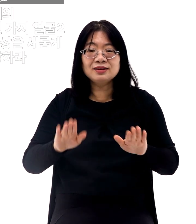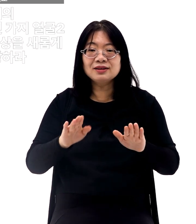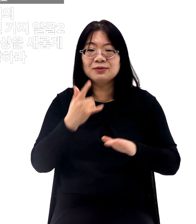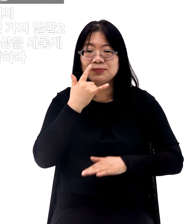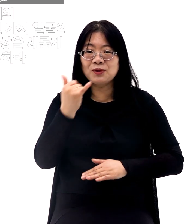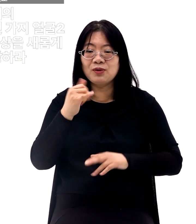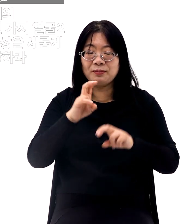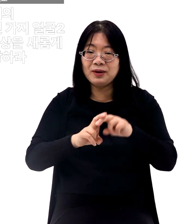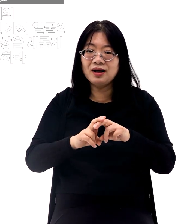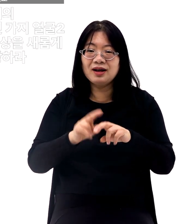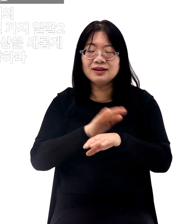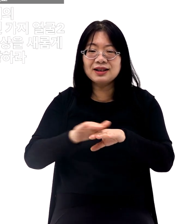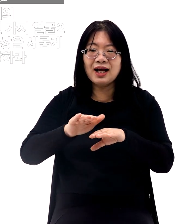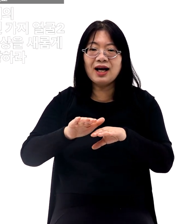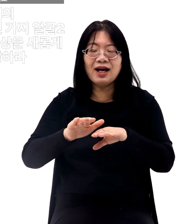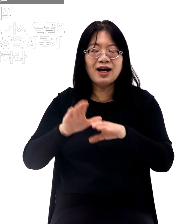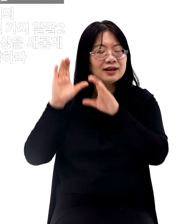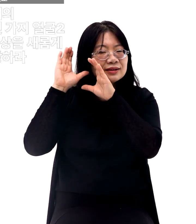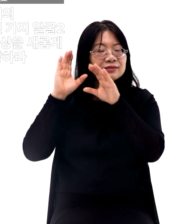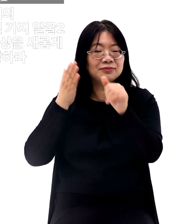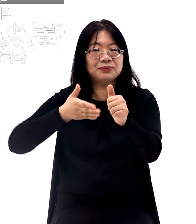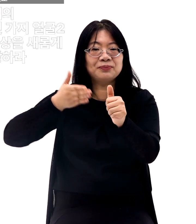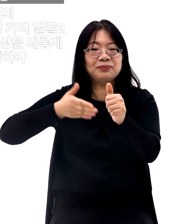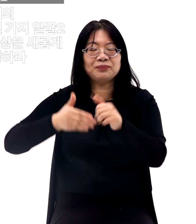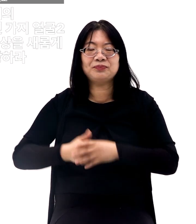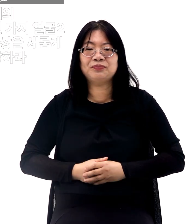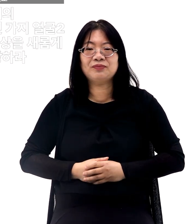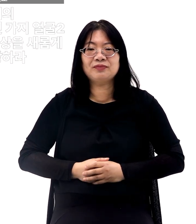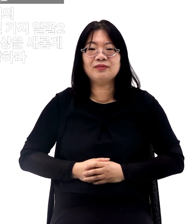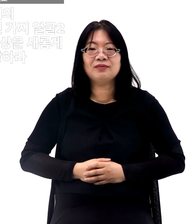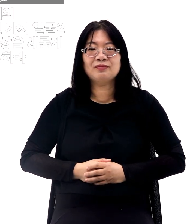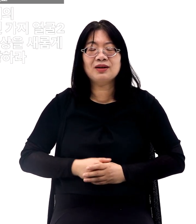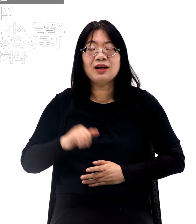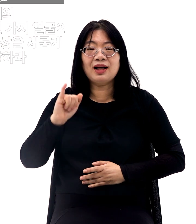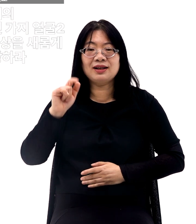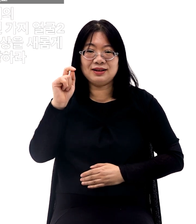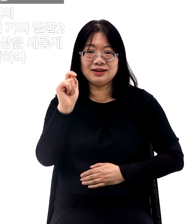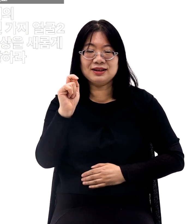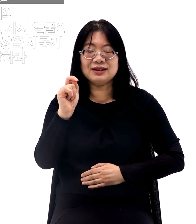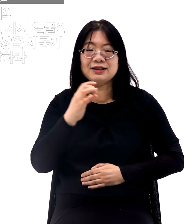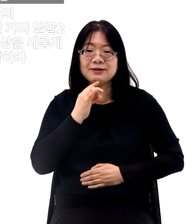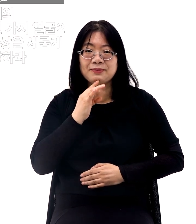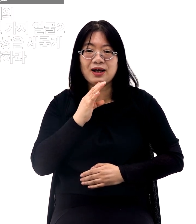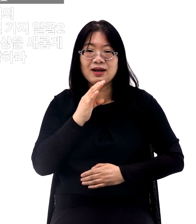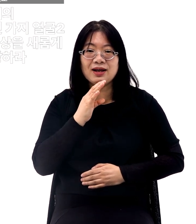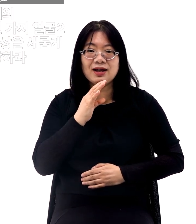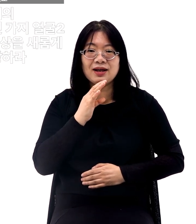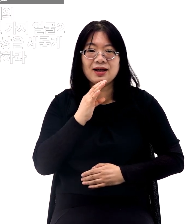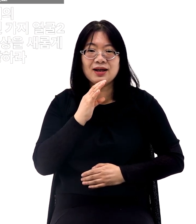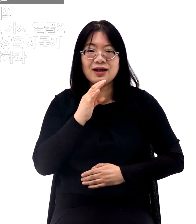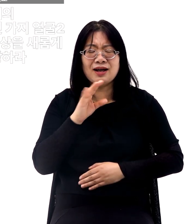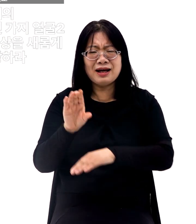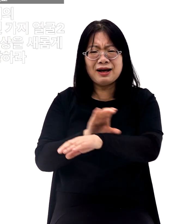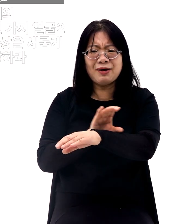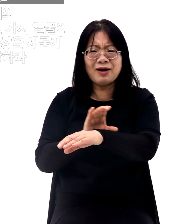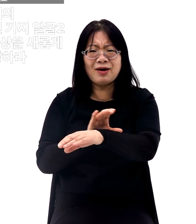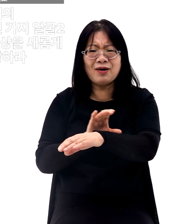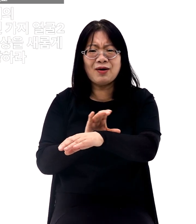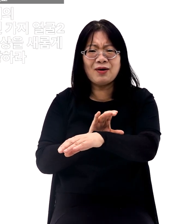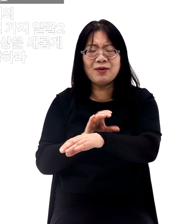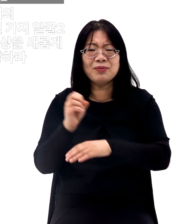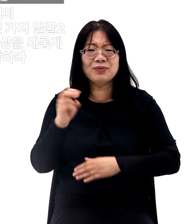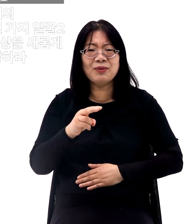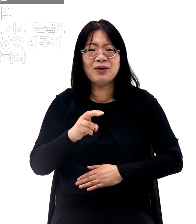앉아 계시면 잘 들으세요. IT 쪽에만 컴퓨터 앞에만